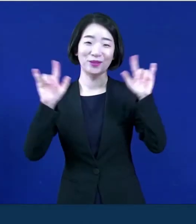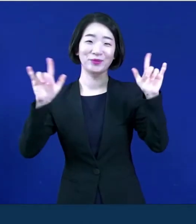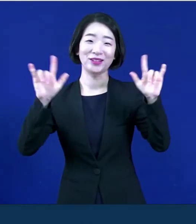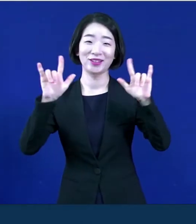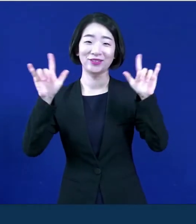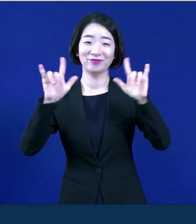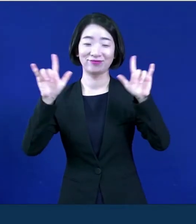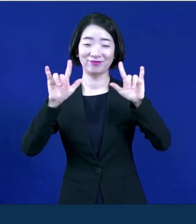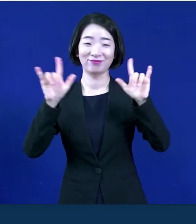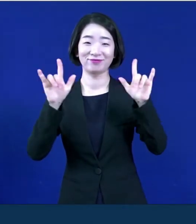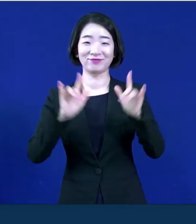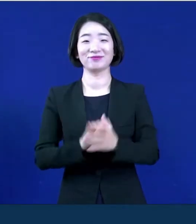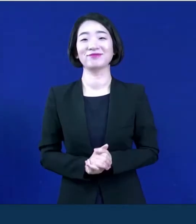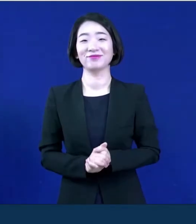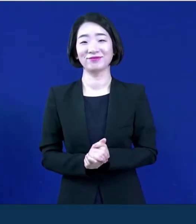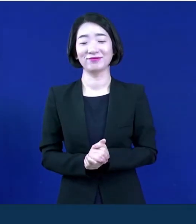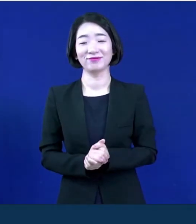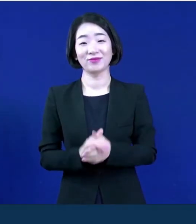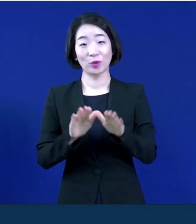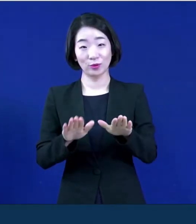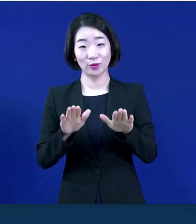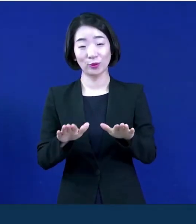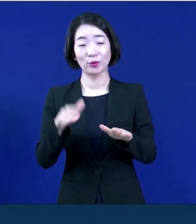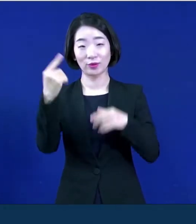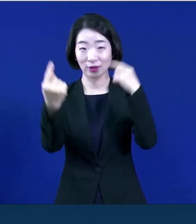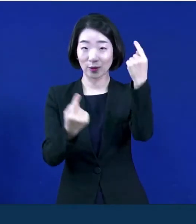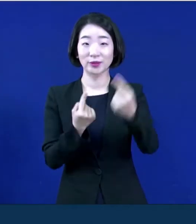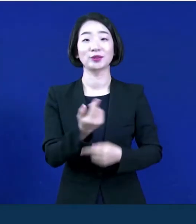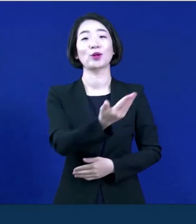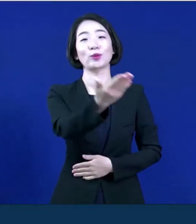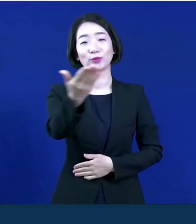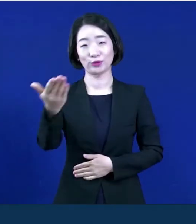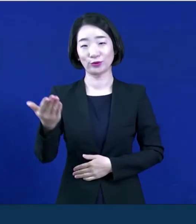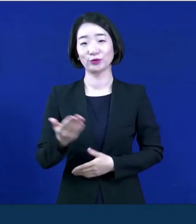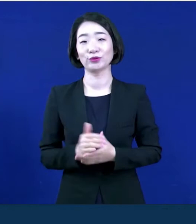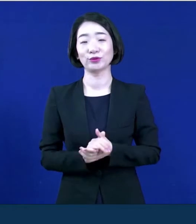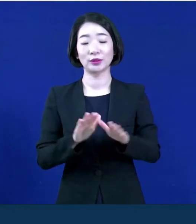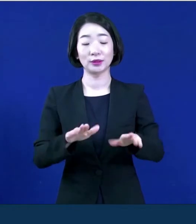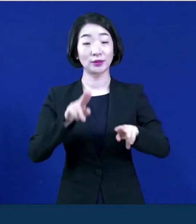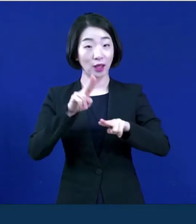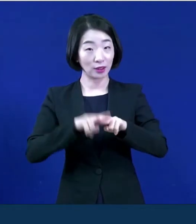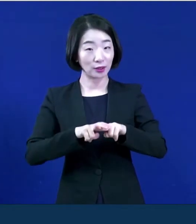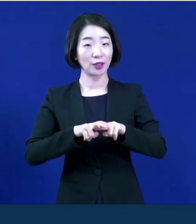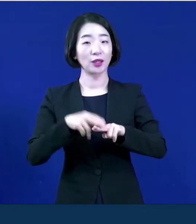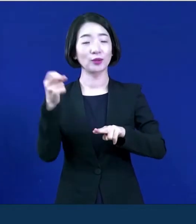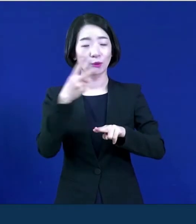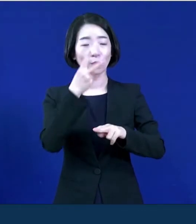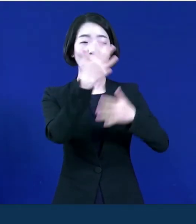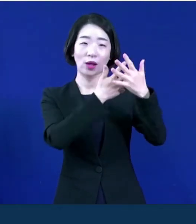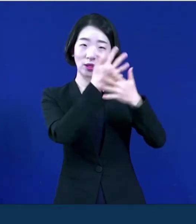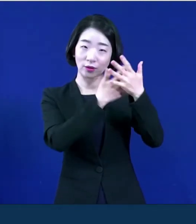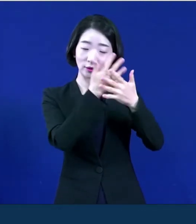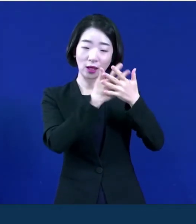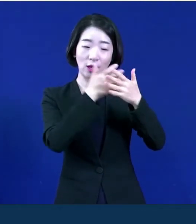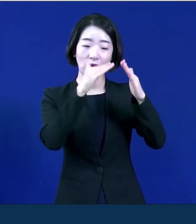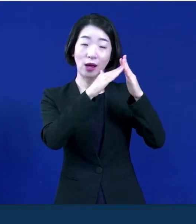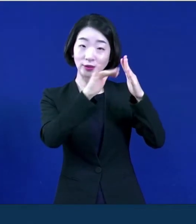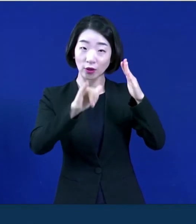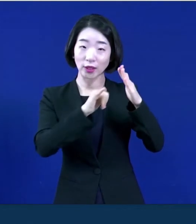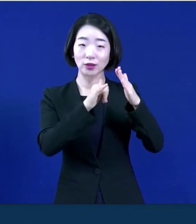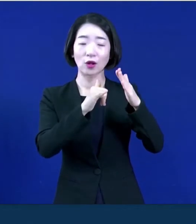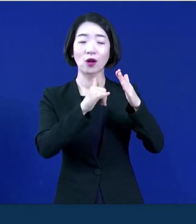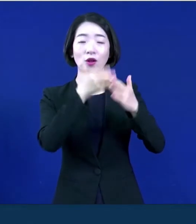사랑합니다. 오늘도 주 앞에 나오신 충현의 가족들, 이 자리에서 또 가정에서 영상으로 참여하는